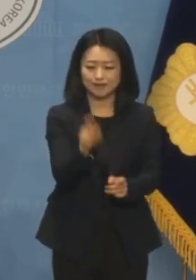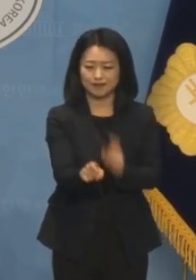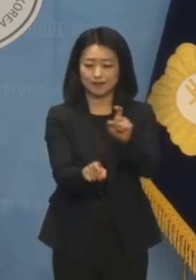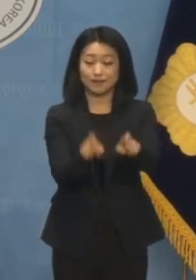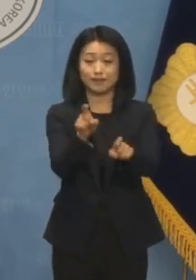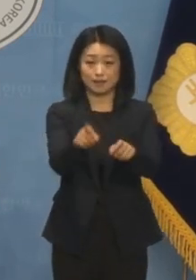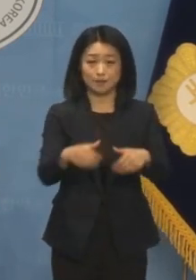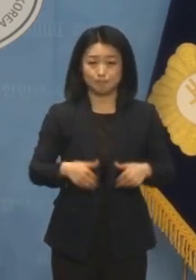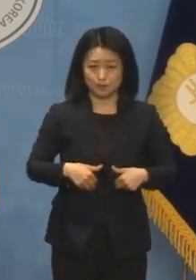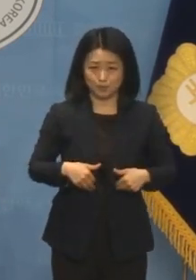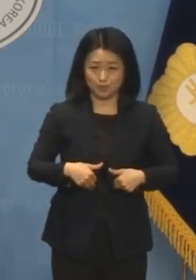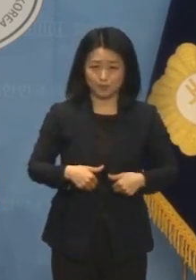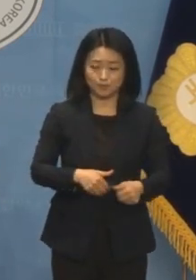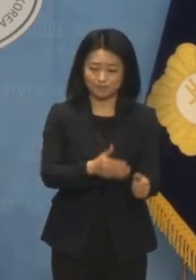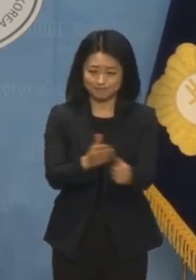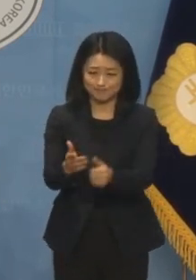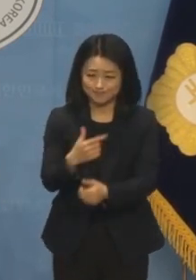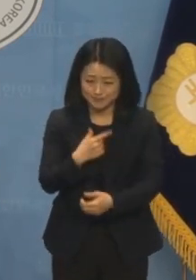생각합니다.